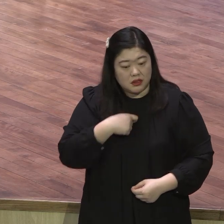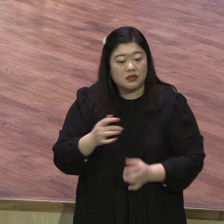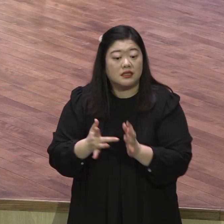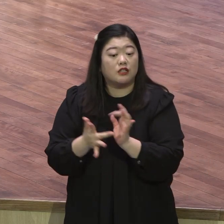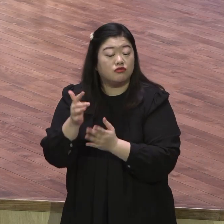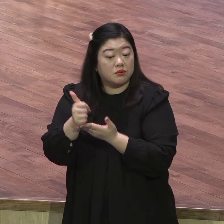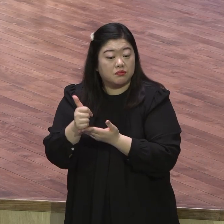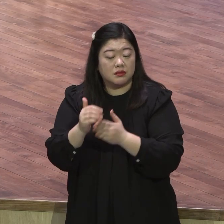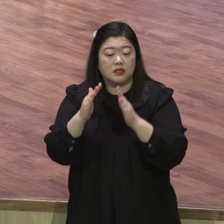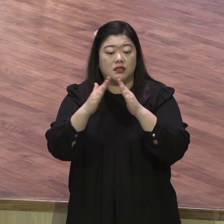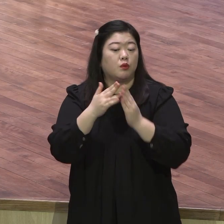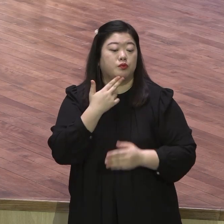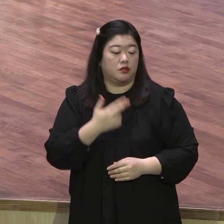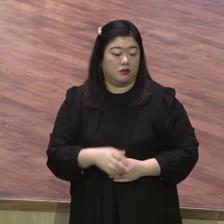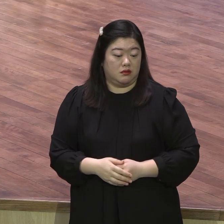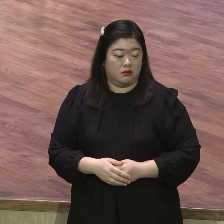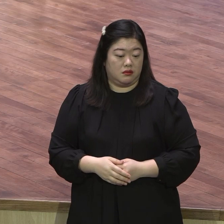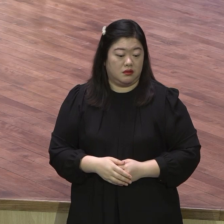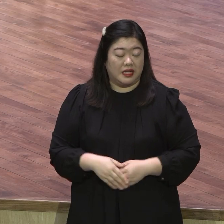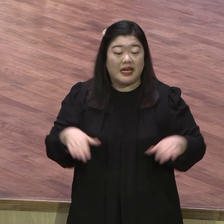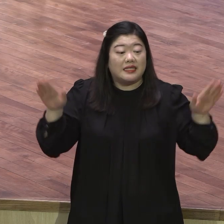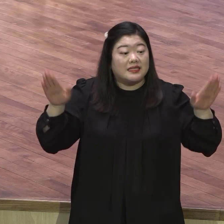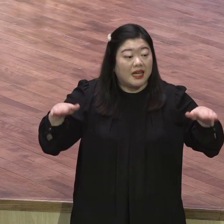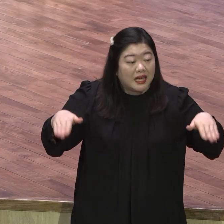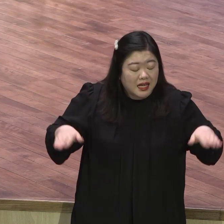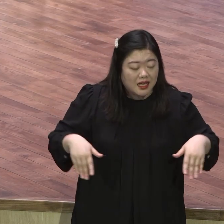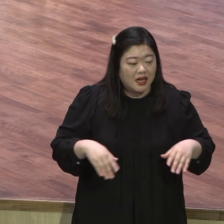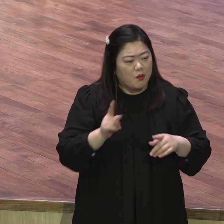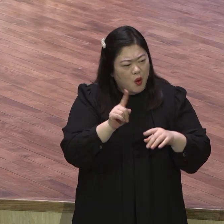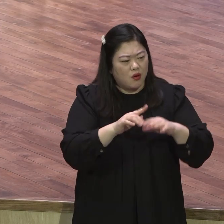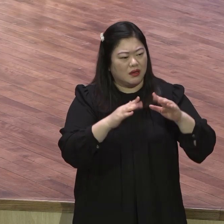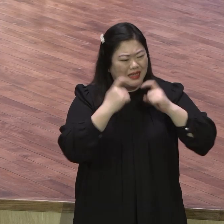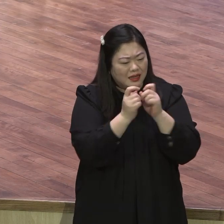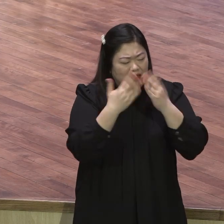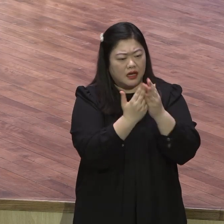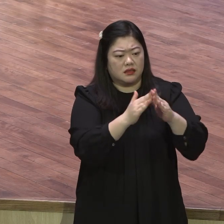요도 굴이 있는데 새는 둥주가 있는데 나는 머리 둘 것도 없구나.